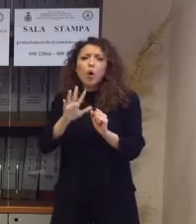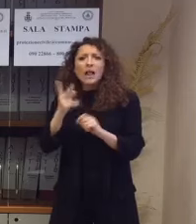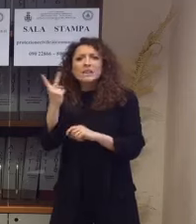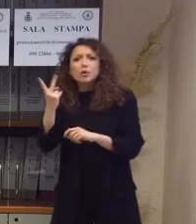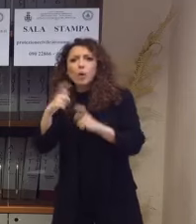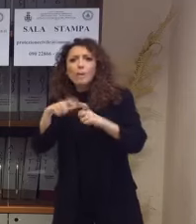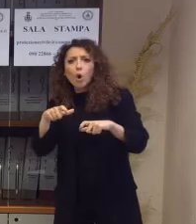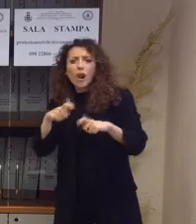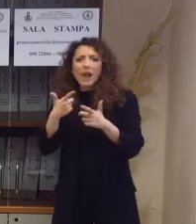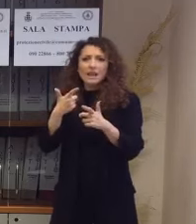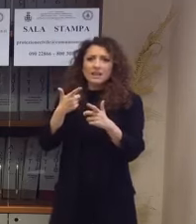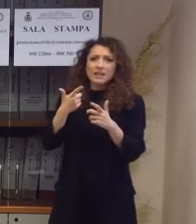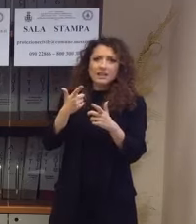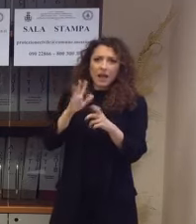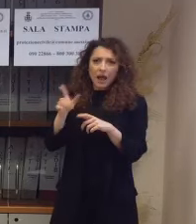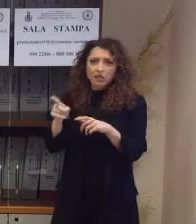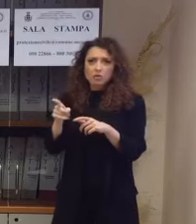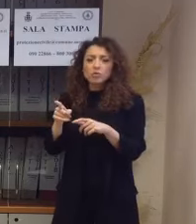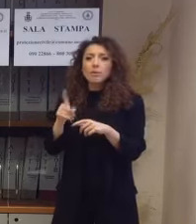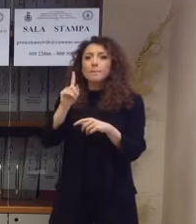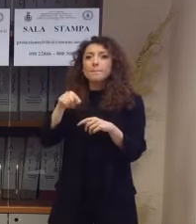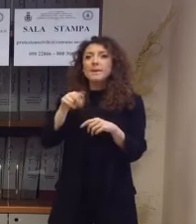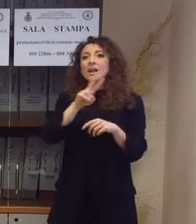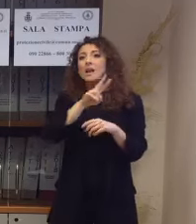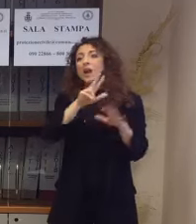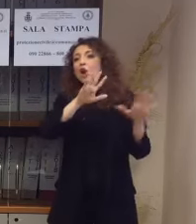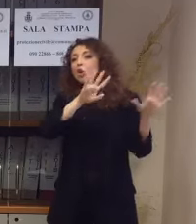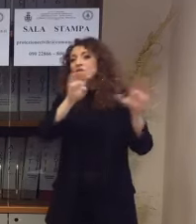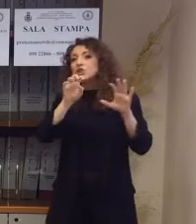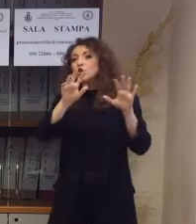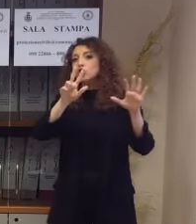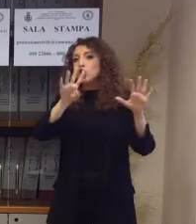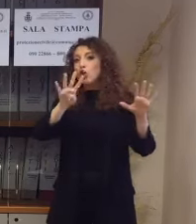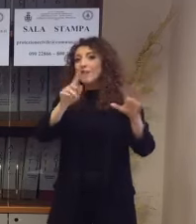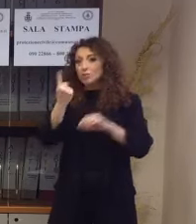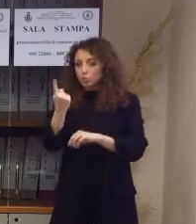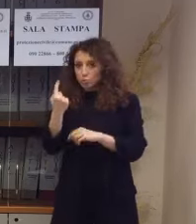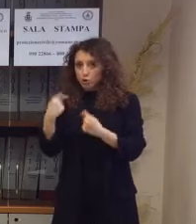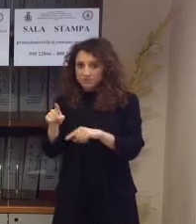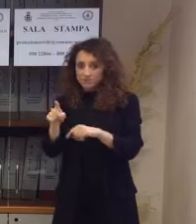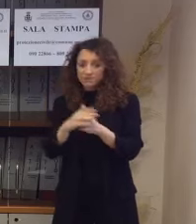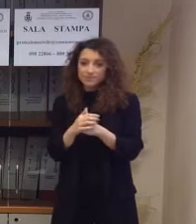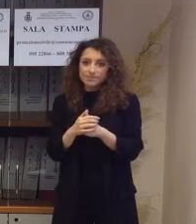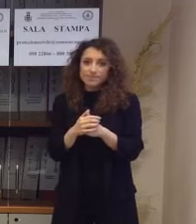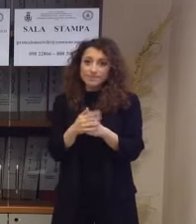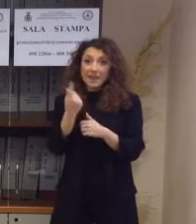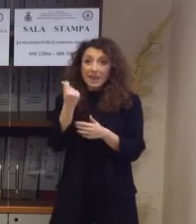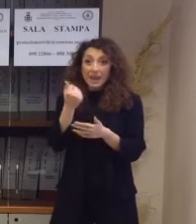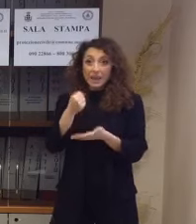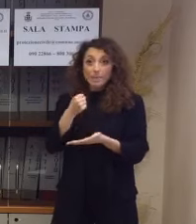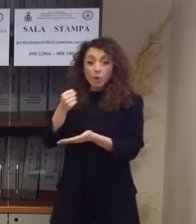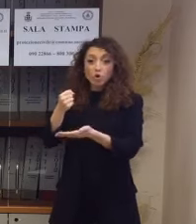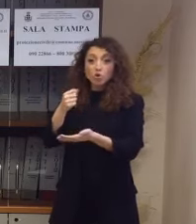la fascia C sono 1.991. L'importo erogato è